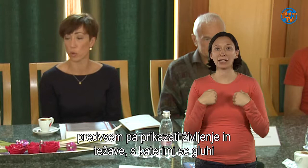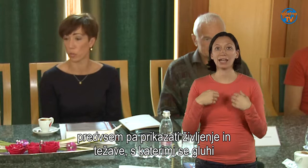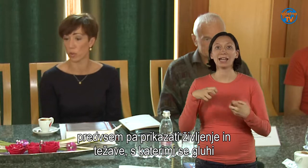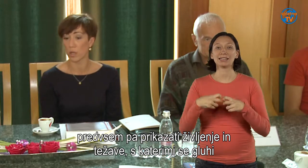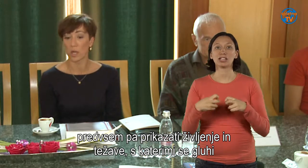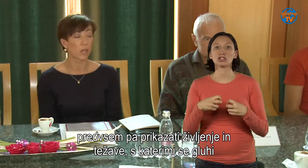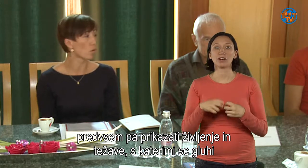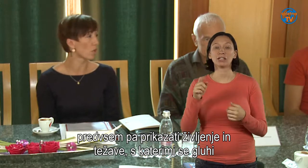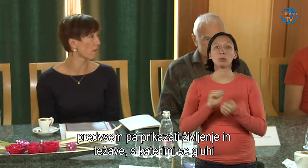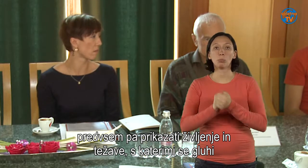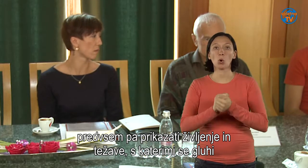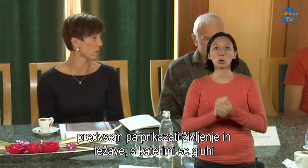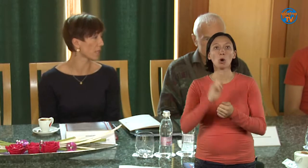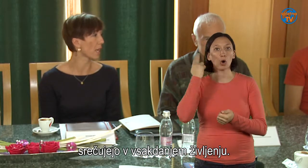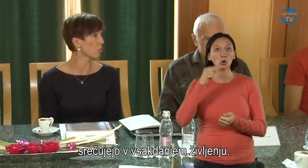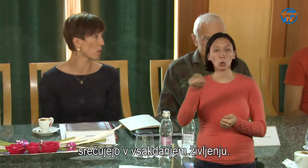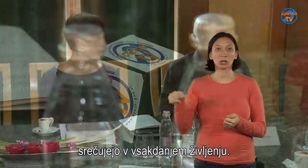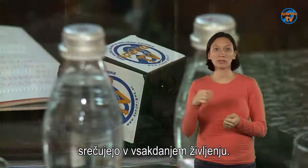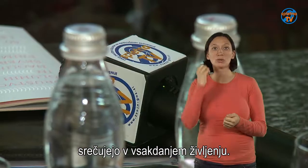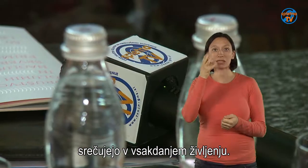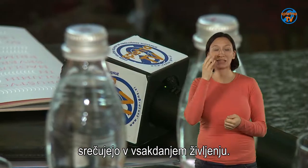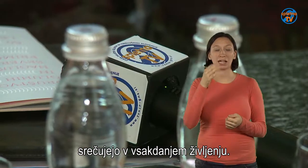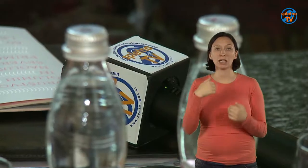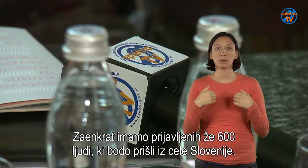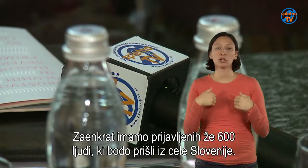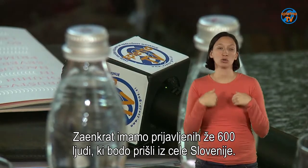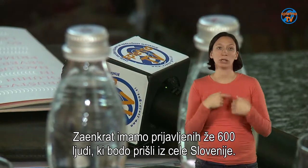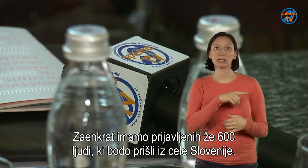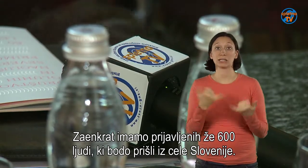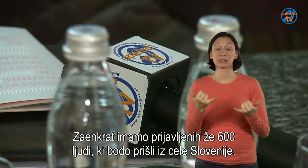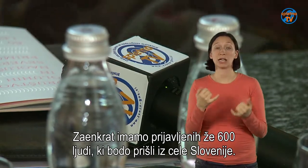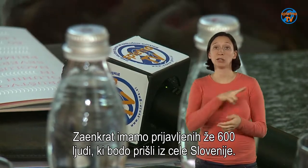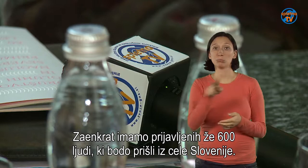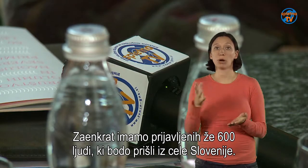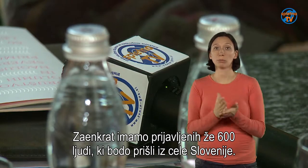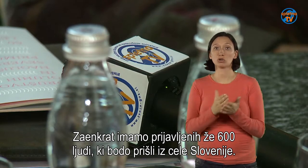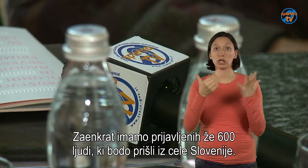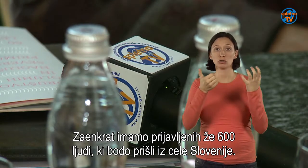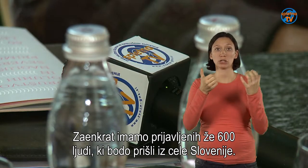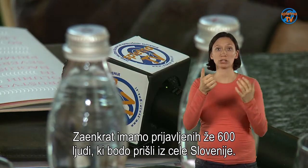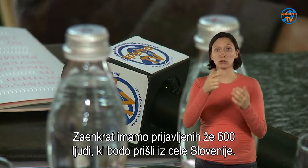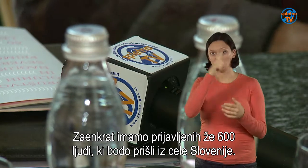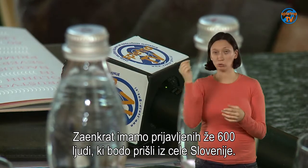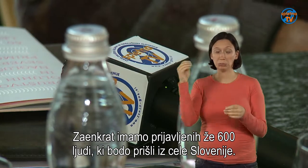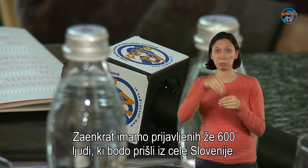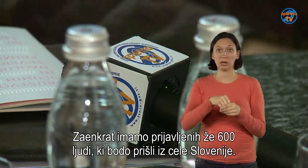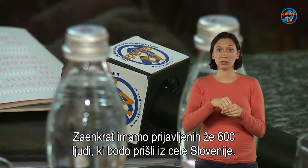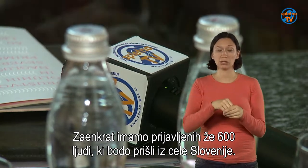borbo gluhih v vsakdanjem življenju. Zaenkrat imamo že 600 ljudi z avtobusi, ki bodo prišli iz